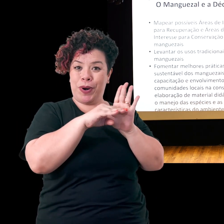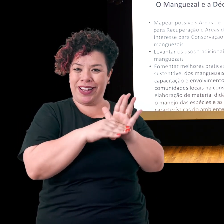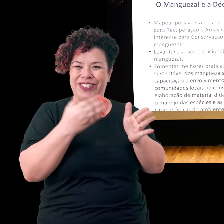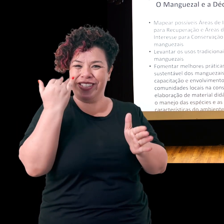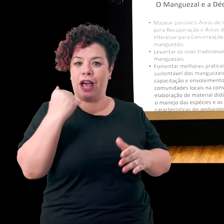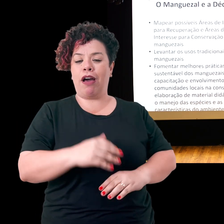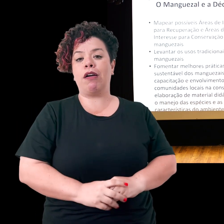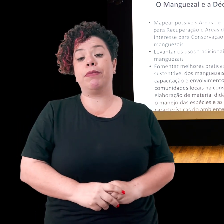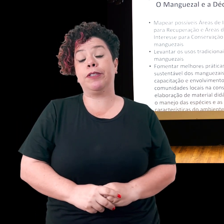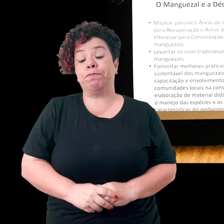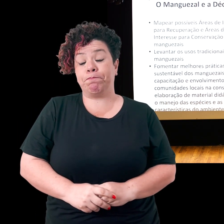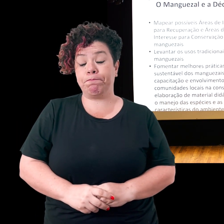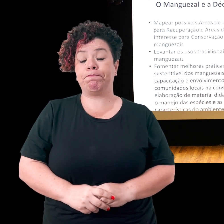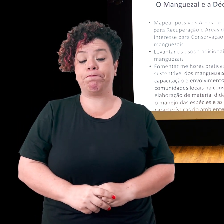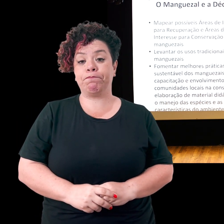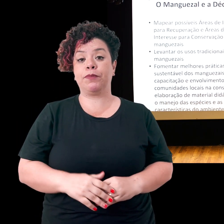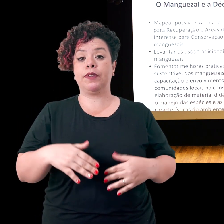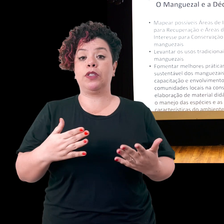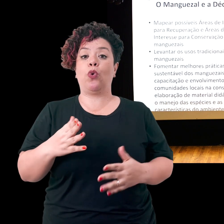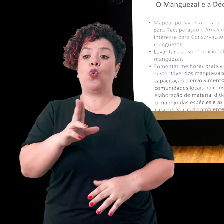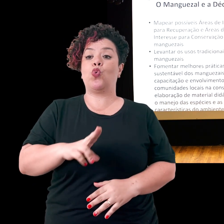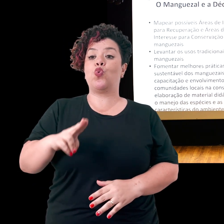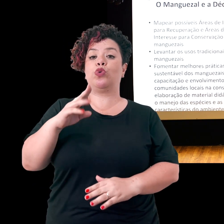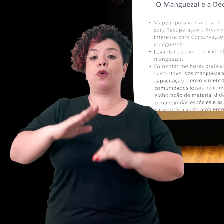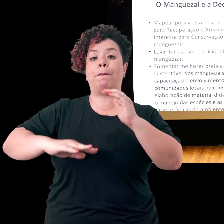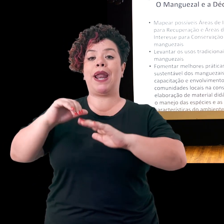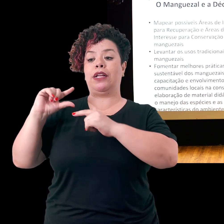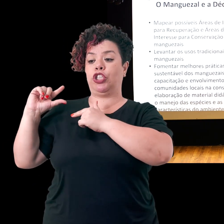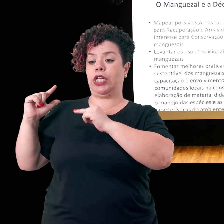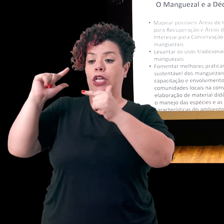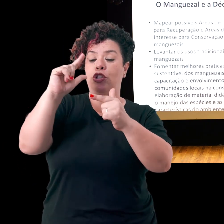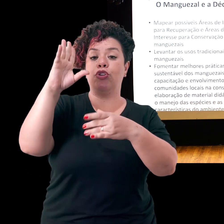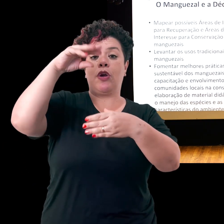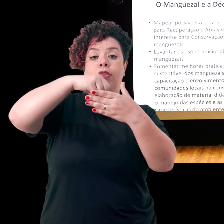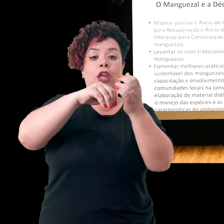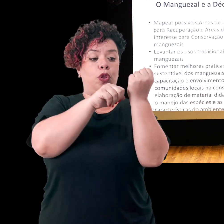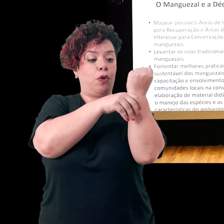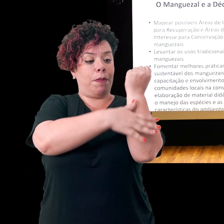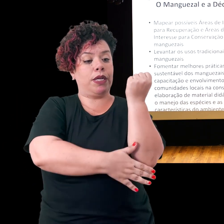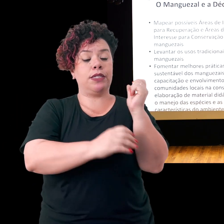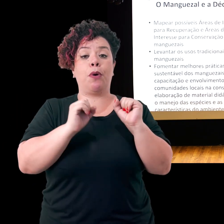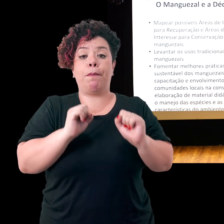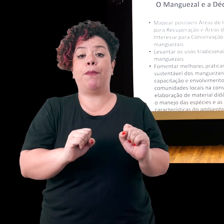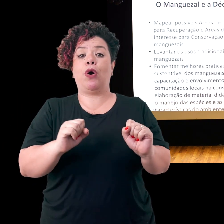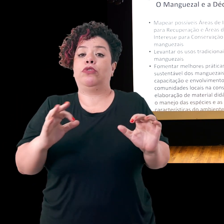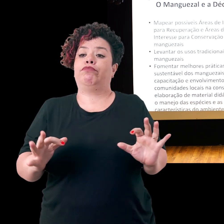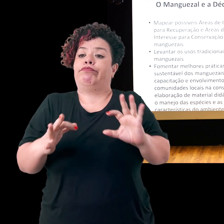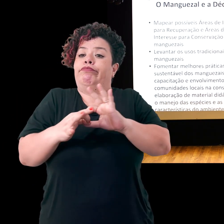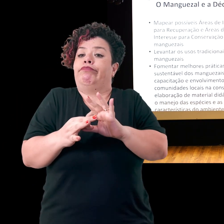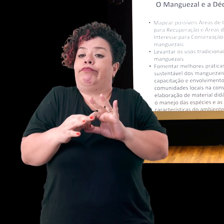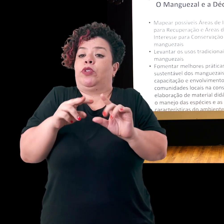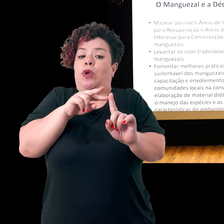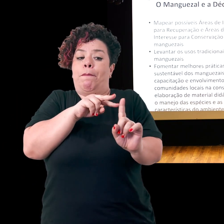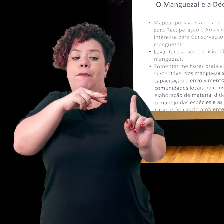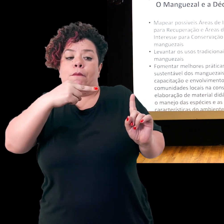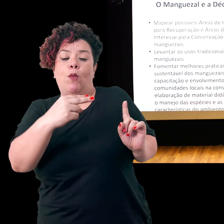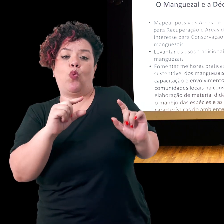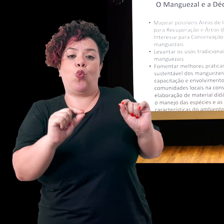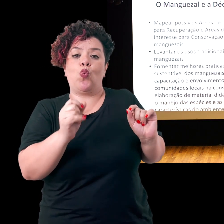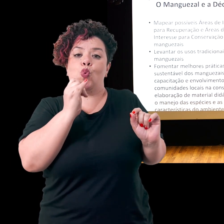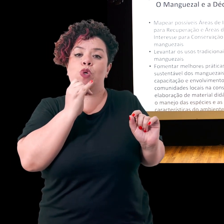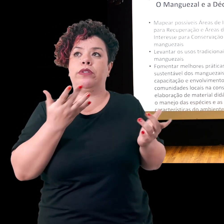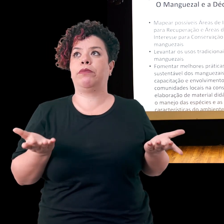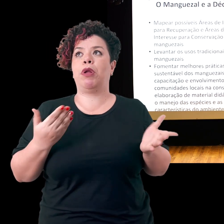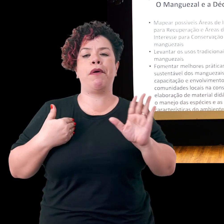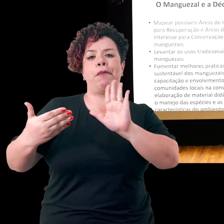né? Que outros usos tradicionais existem nos manguezais e que podem, de repente, ser envolvidos numa perspectiva ou de